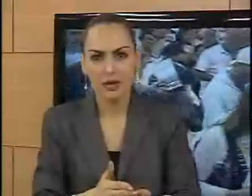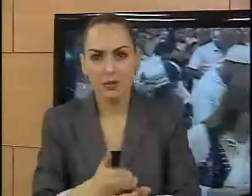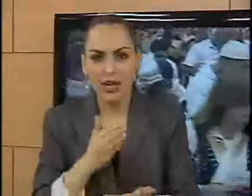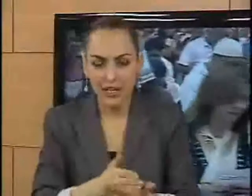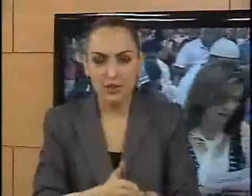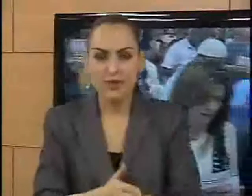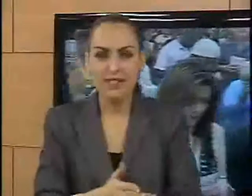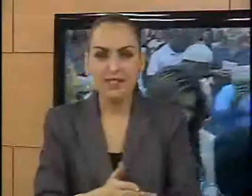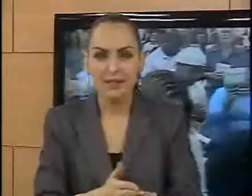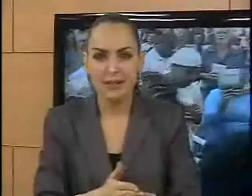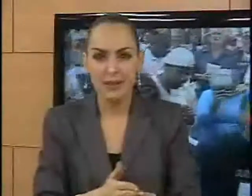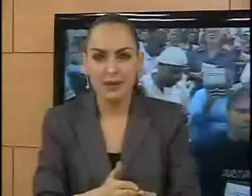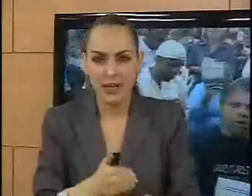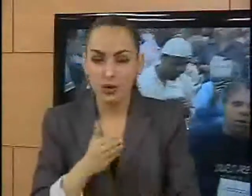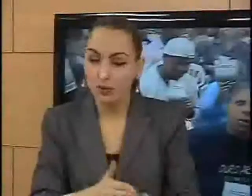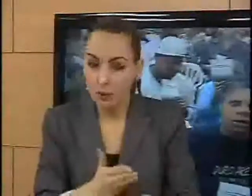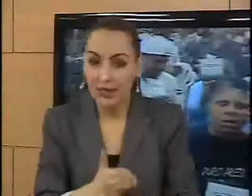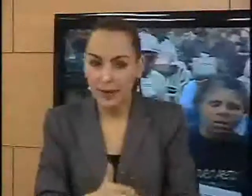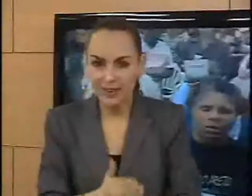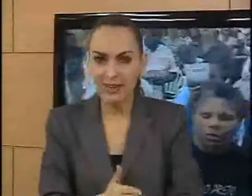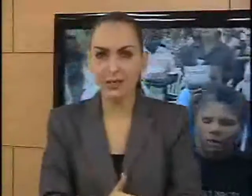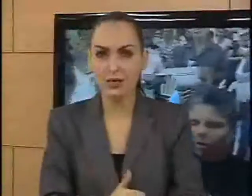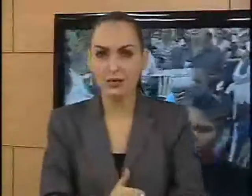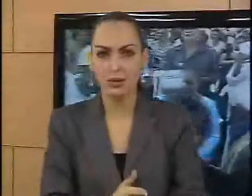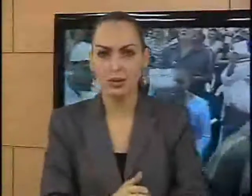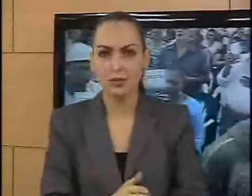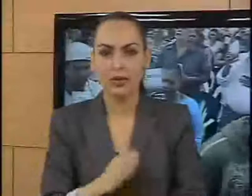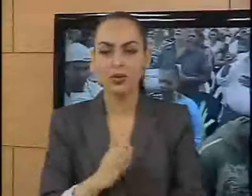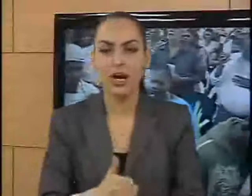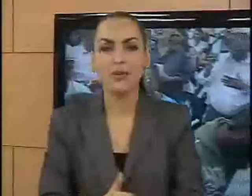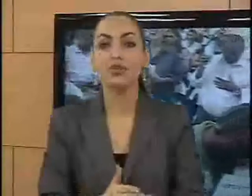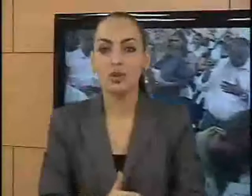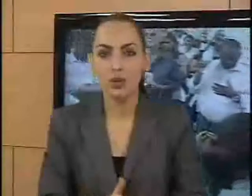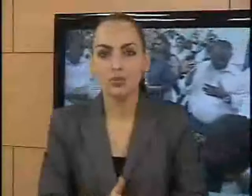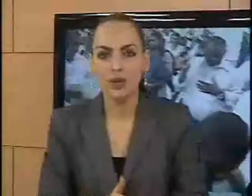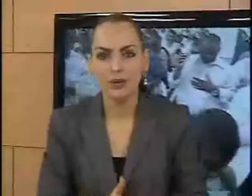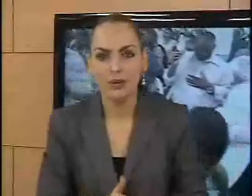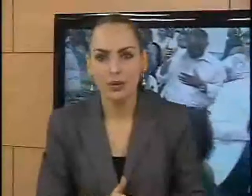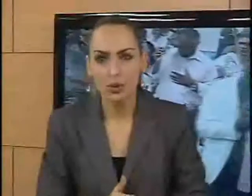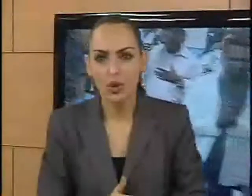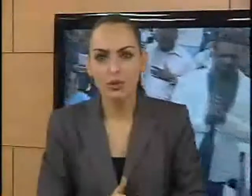Porque é isso que precisa. É sofrer uma libertação para que o diabo não te roube. No nome de